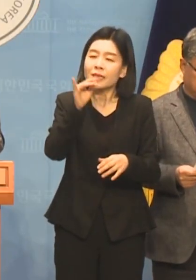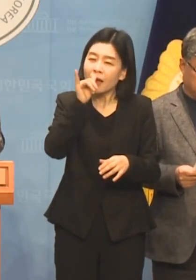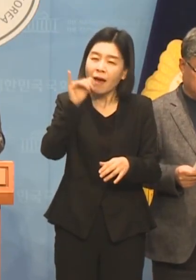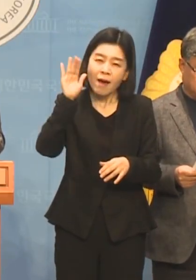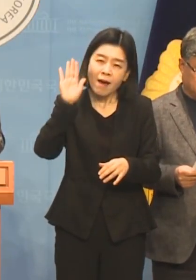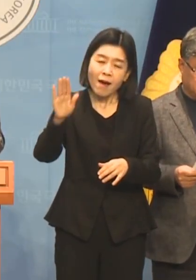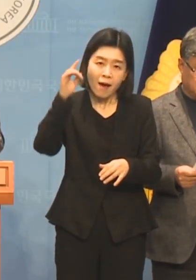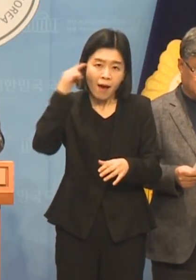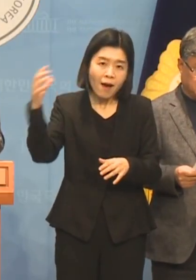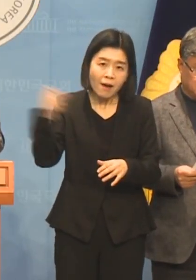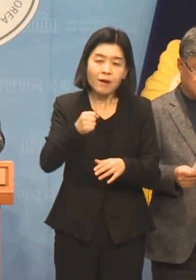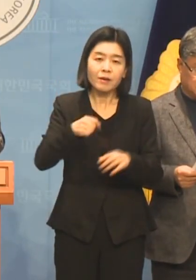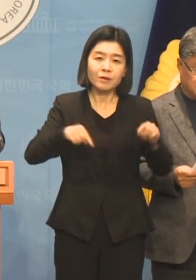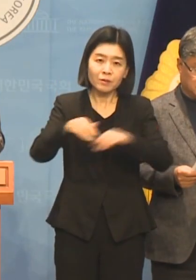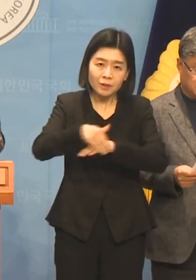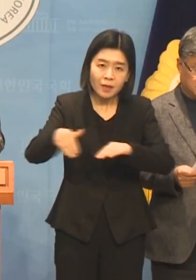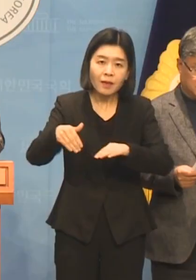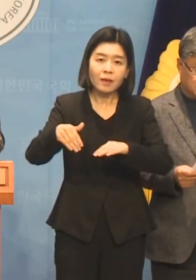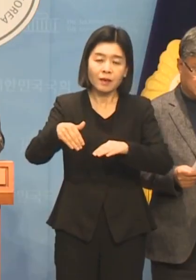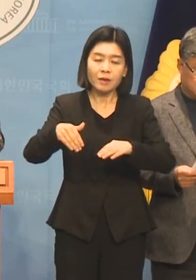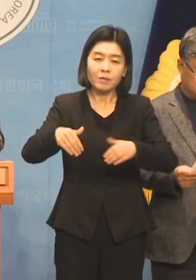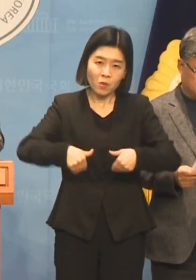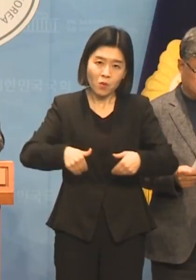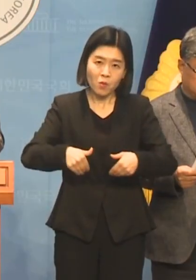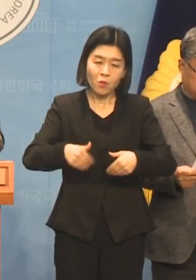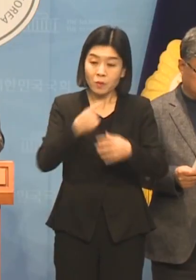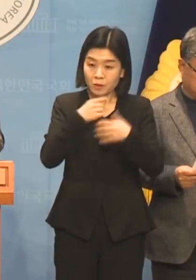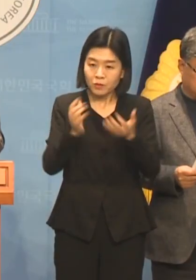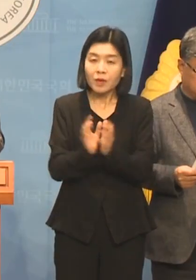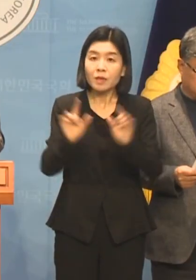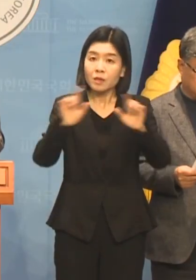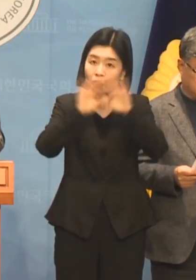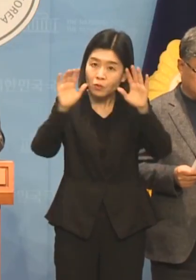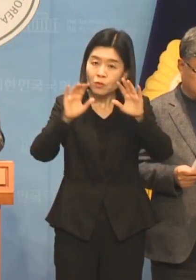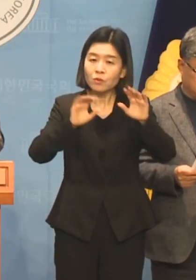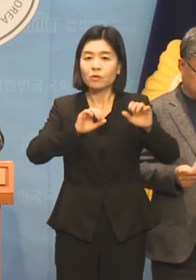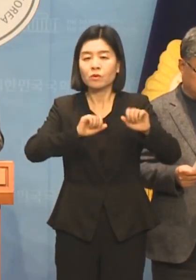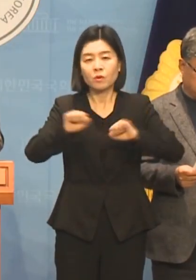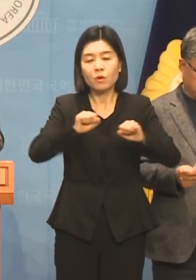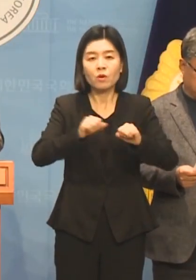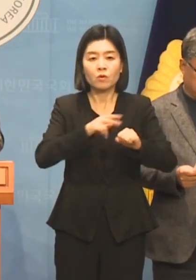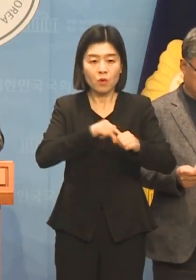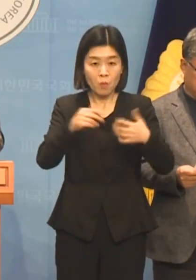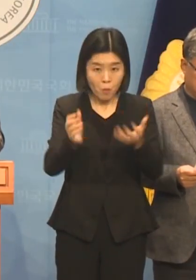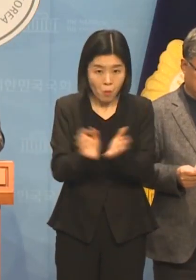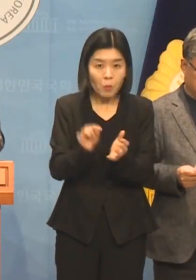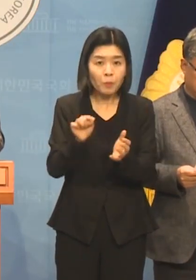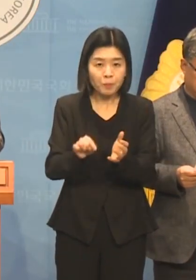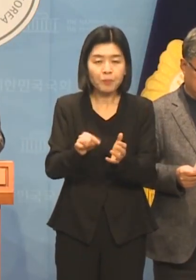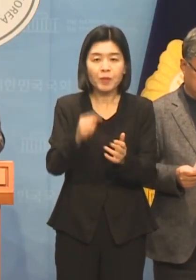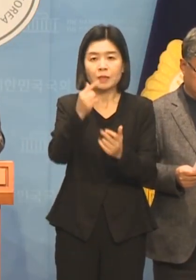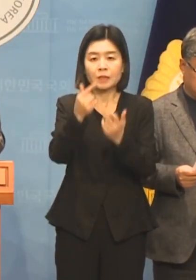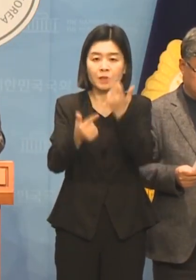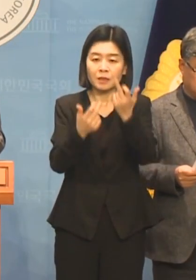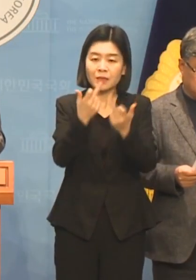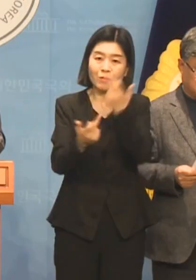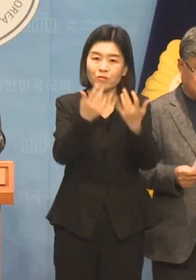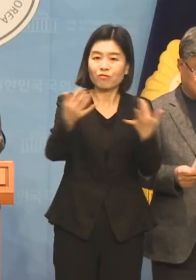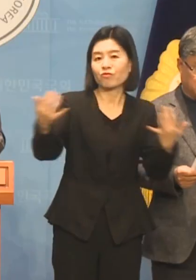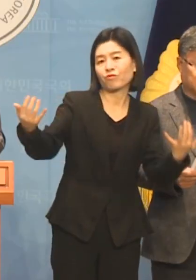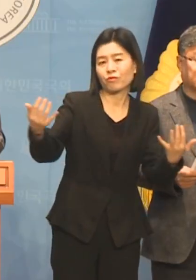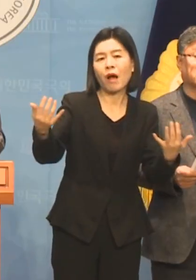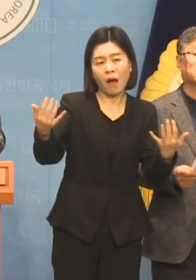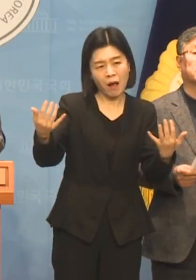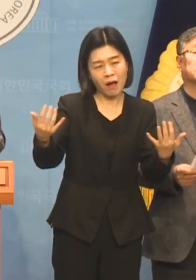때입니다. 더불어민주당 기후행동의원 모임 비상은 이번 산불이 남긴 뼈아픈 교훈을 결코